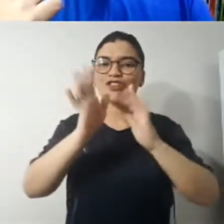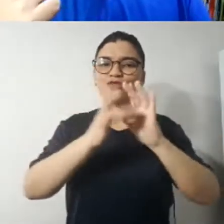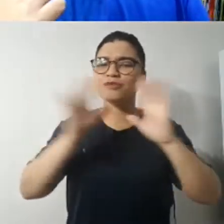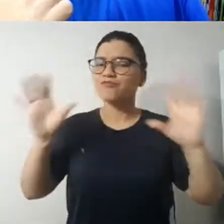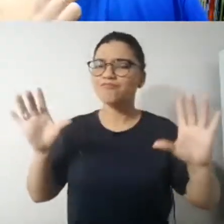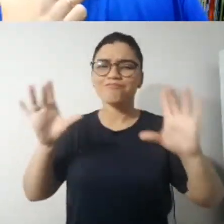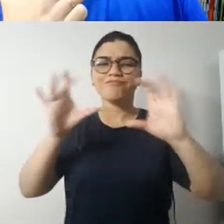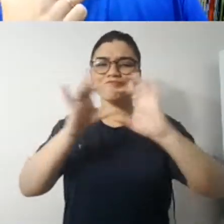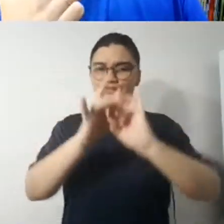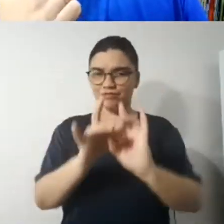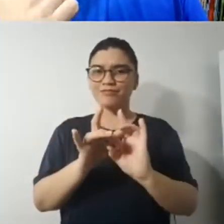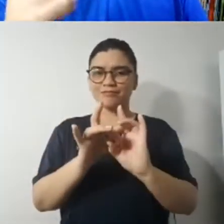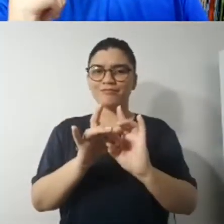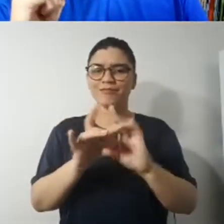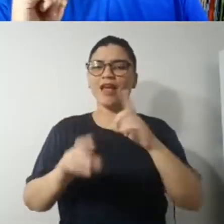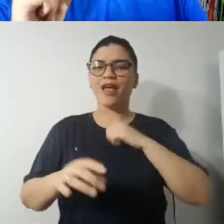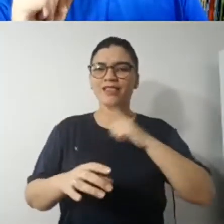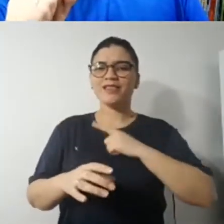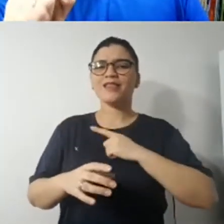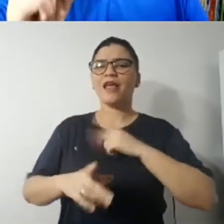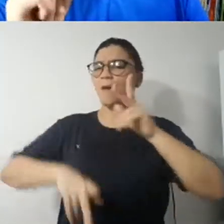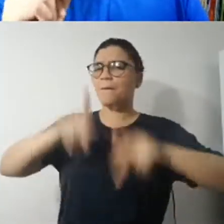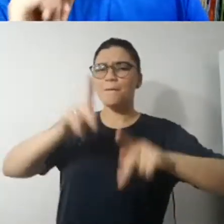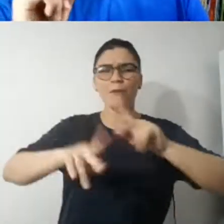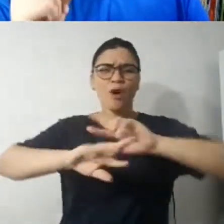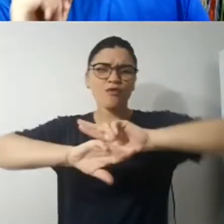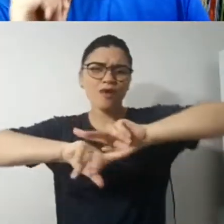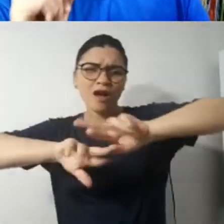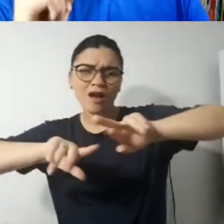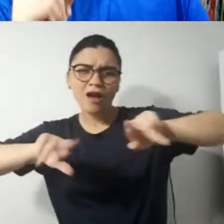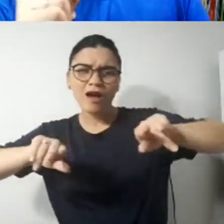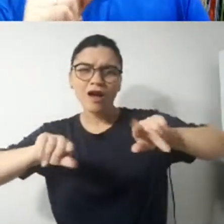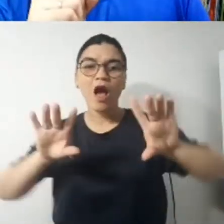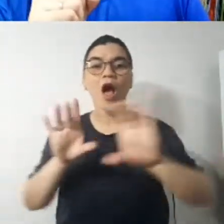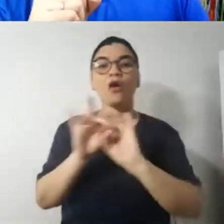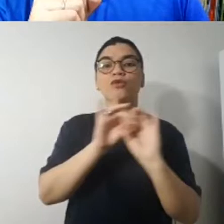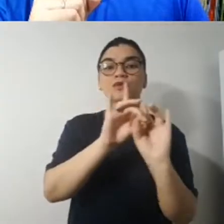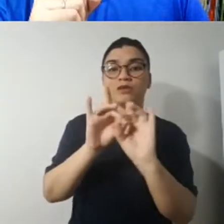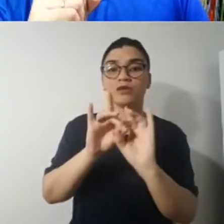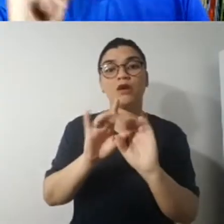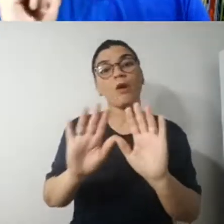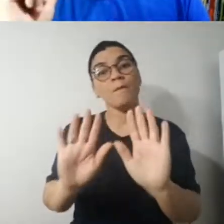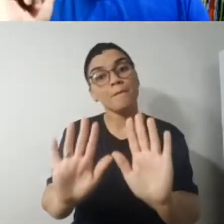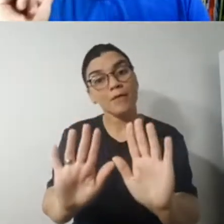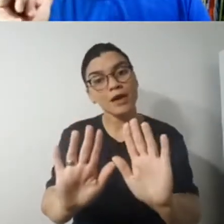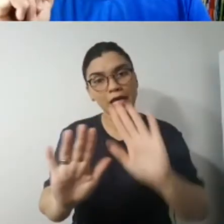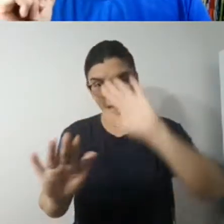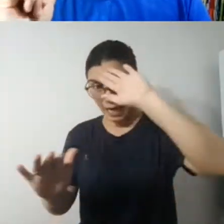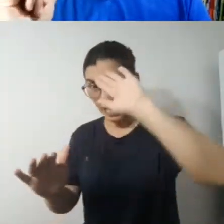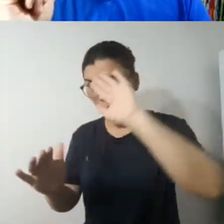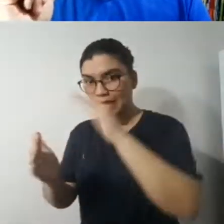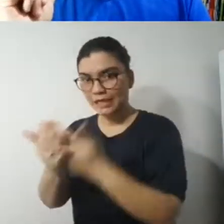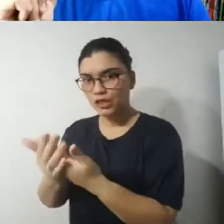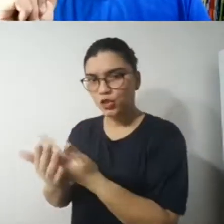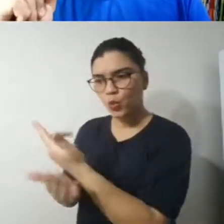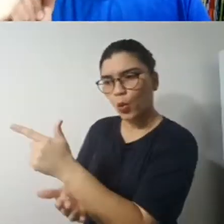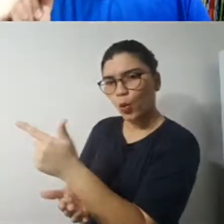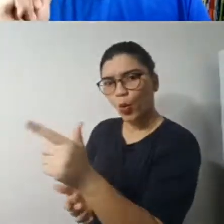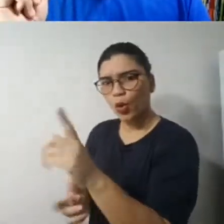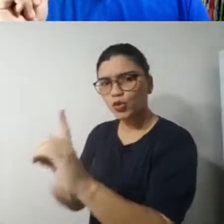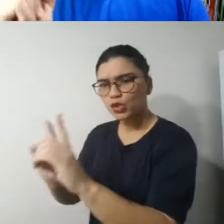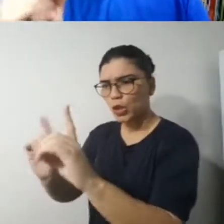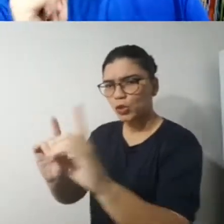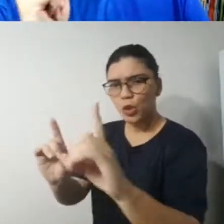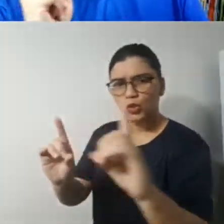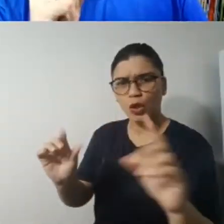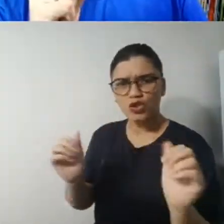os povos, mas não de todas as crenças. Porque Jesus disse, eu sou o caminho, a